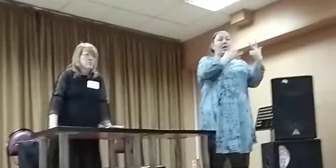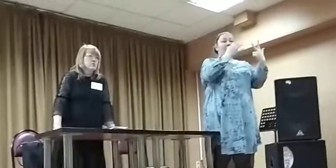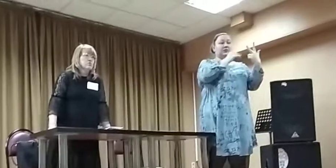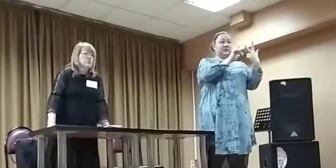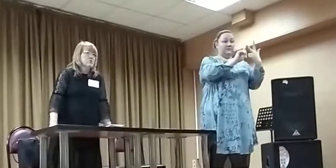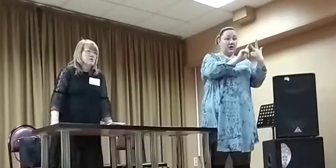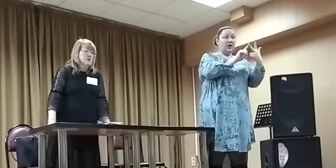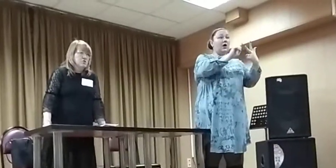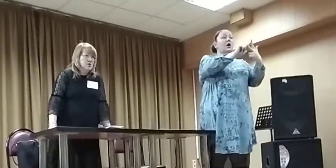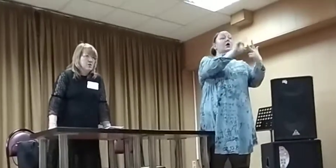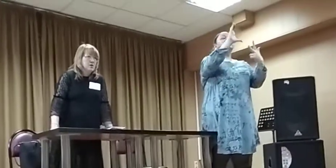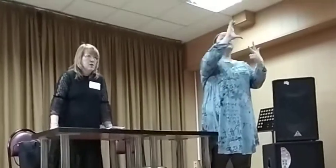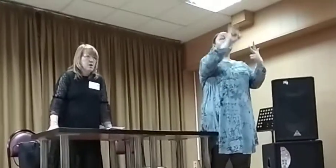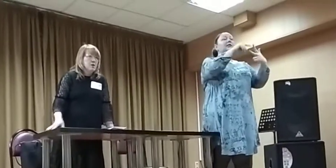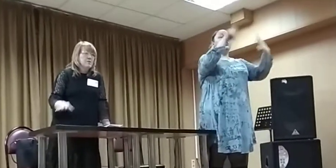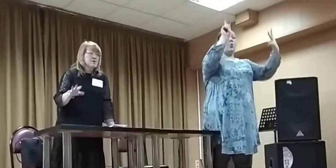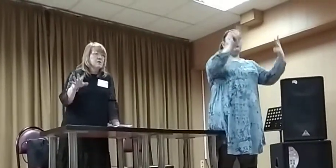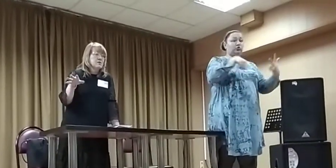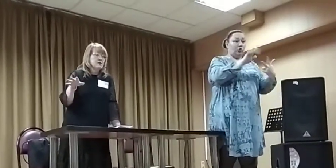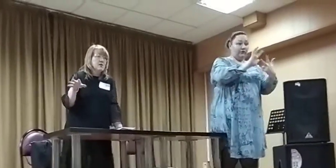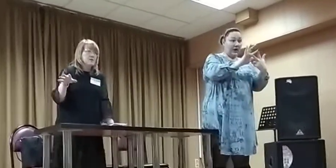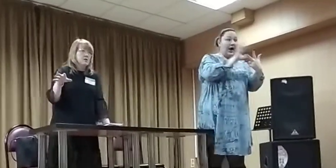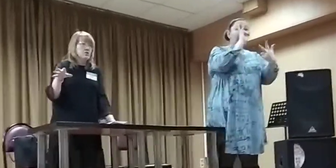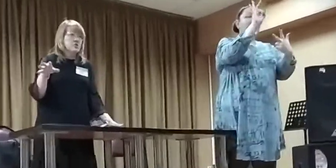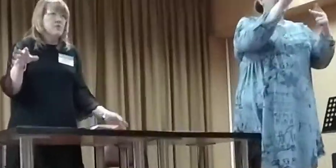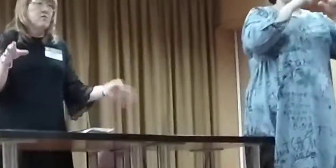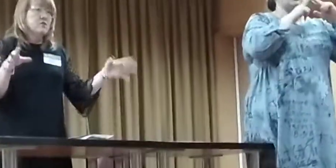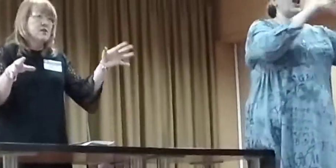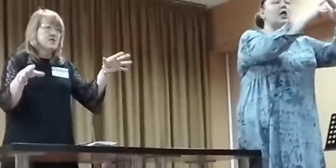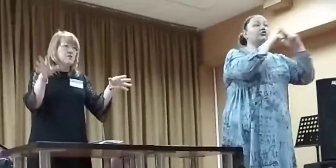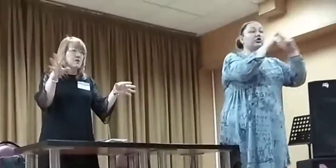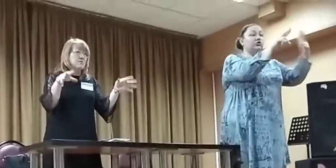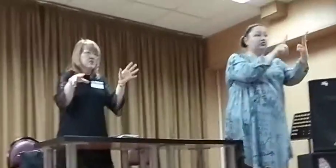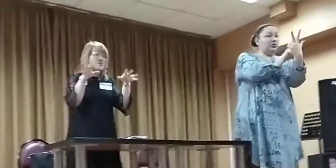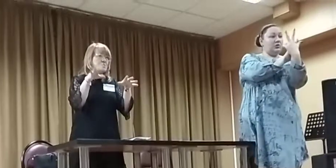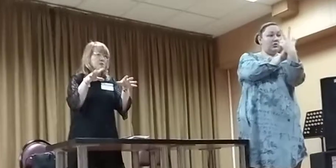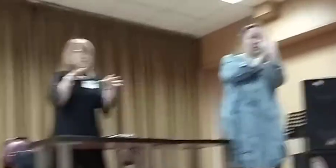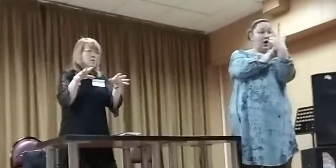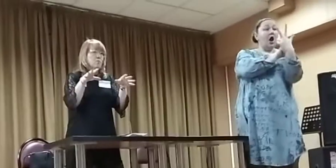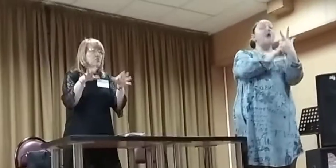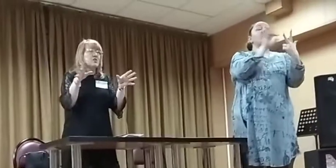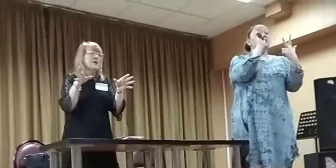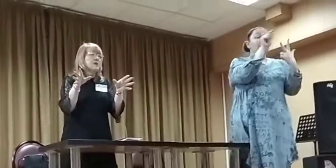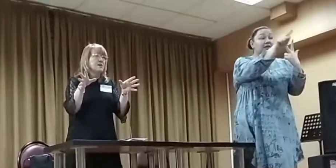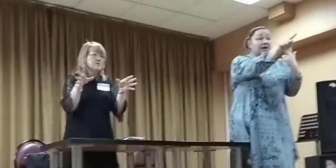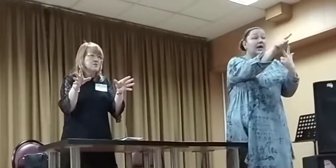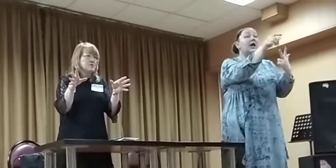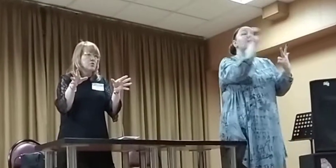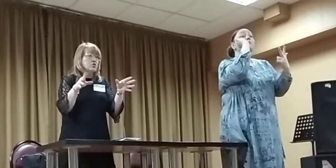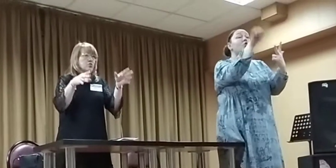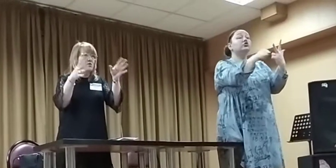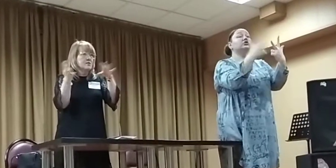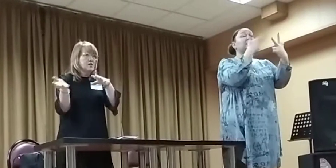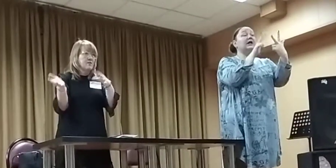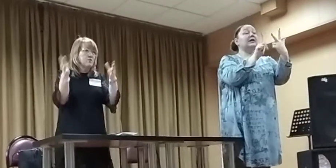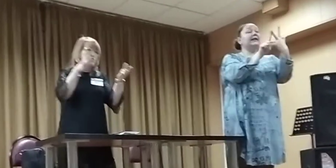санаторно-курортное лечение и пригородная электричка. Вот этими тремя частями можно подходить, что-то оставить,